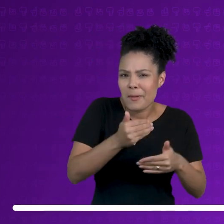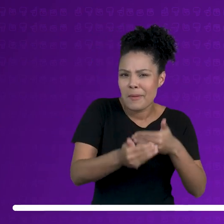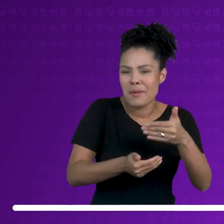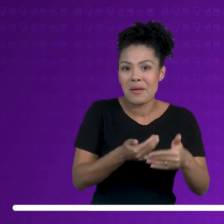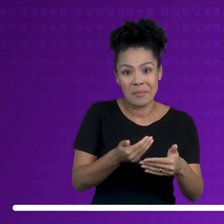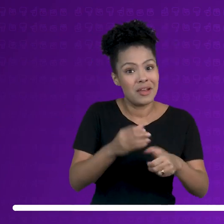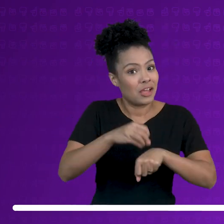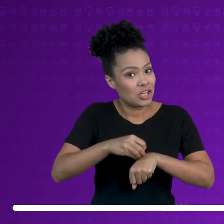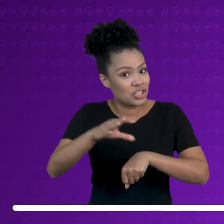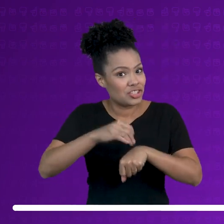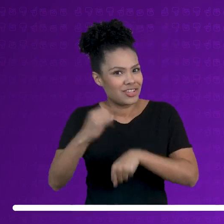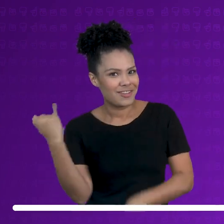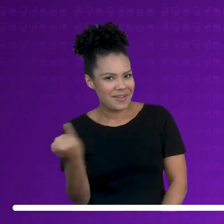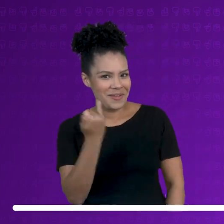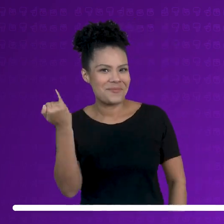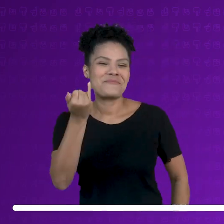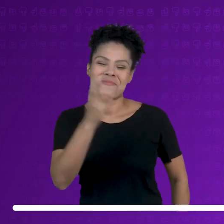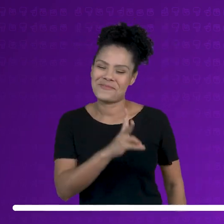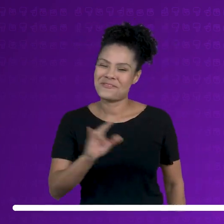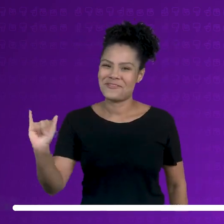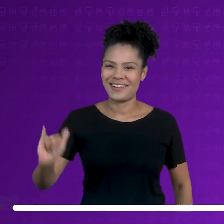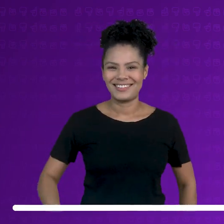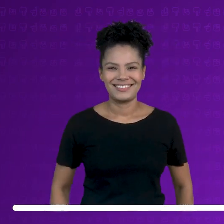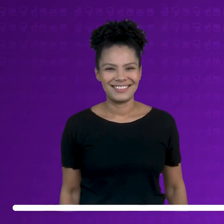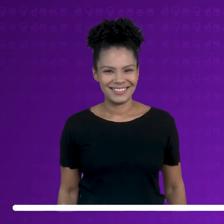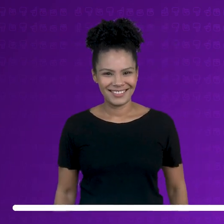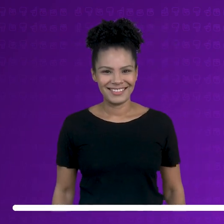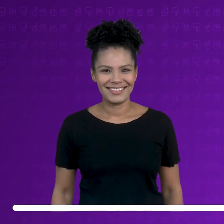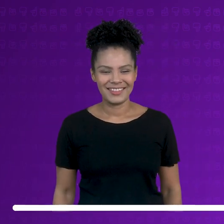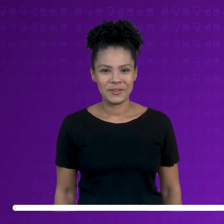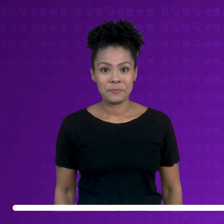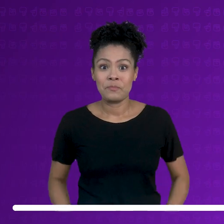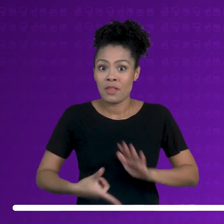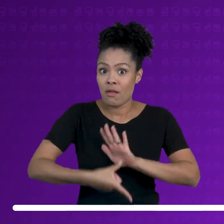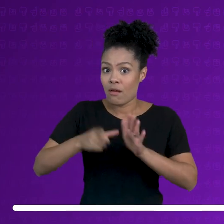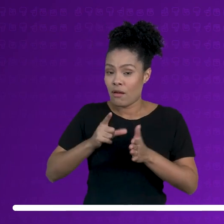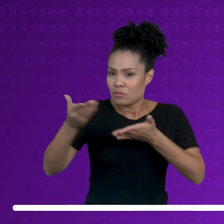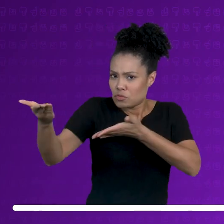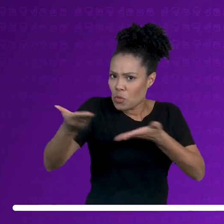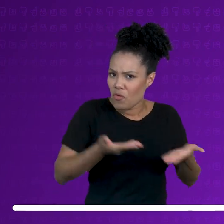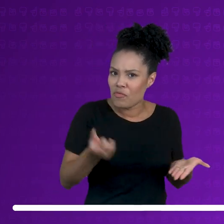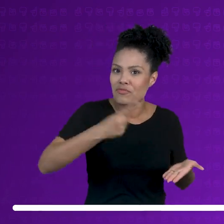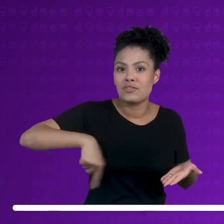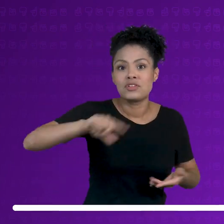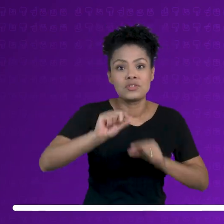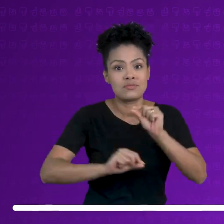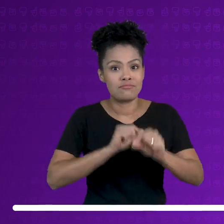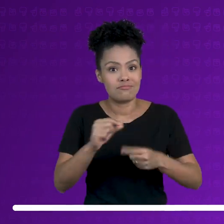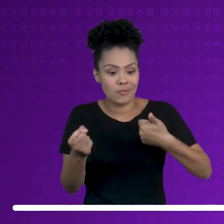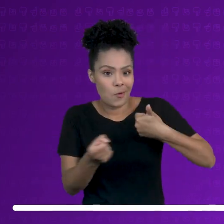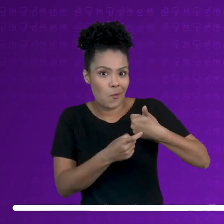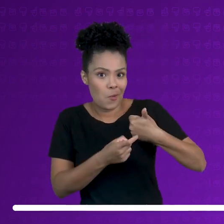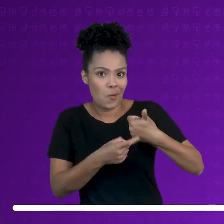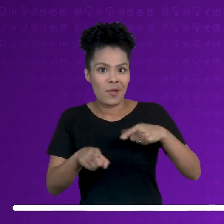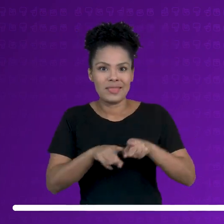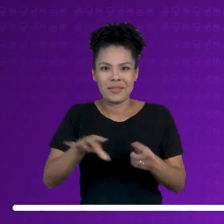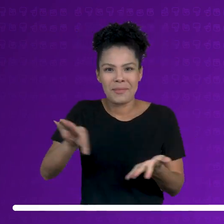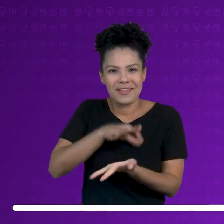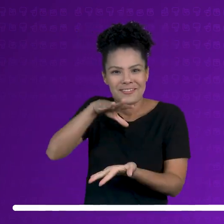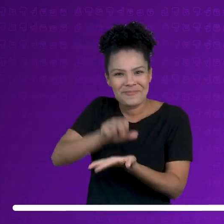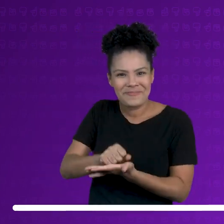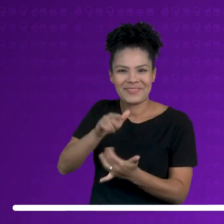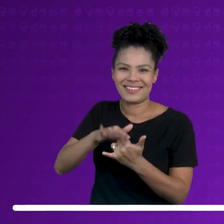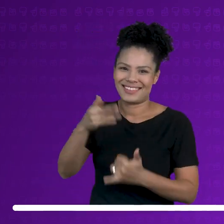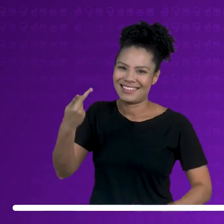Libras, algumas das dicas que nós vamos trazer poderão ser úteis. Mas antes, deixa eu te fazer um convite para já